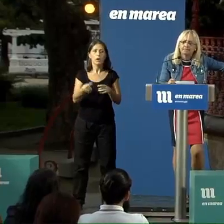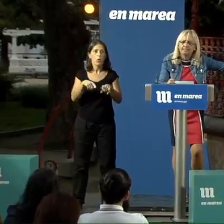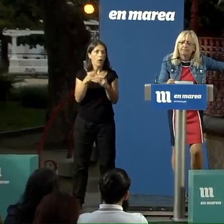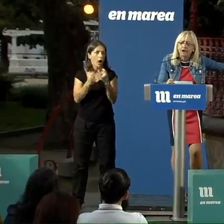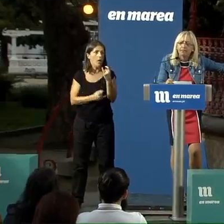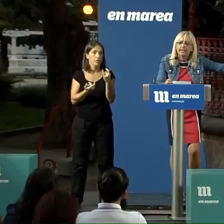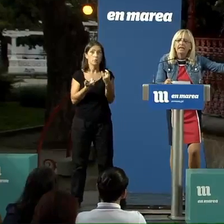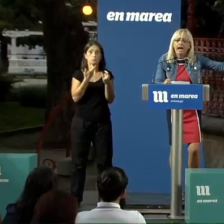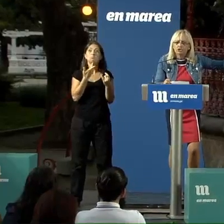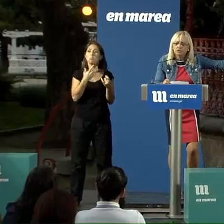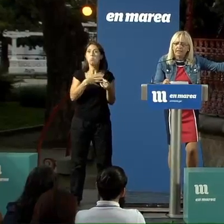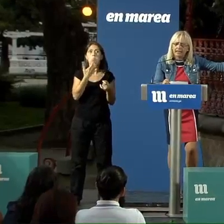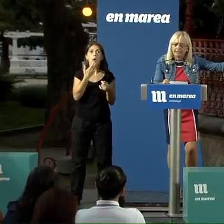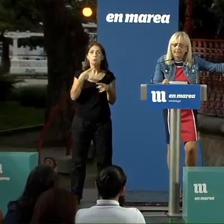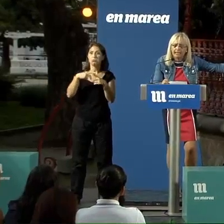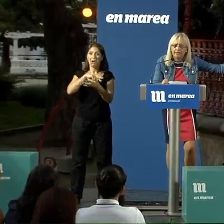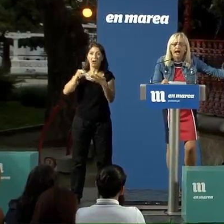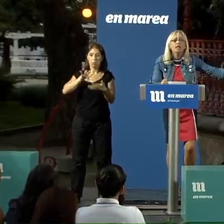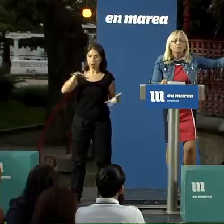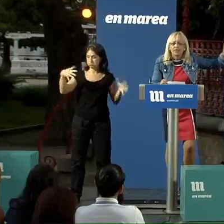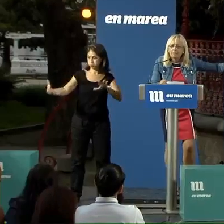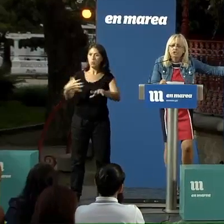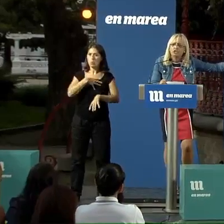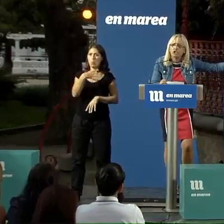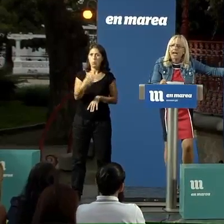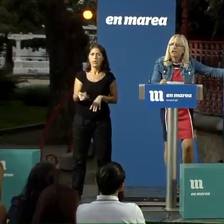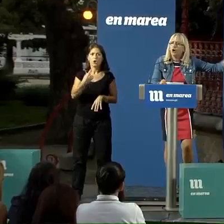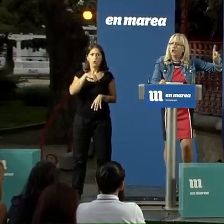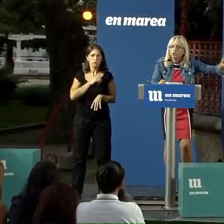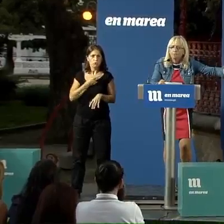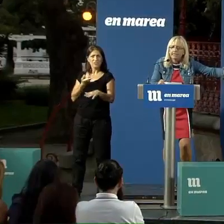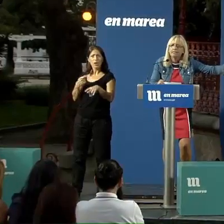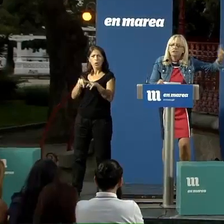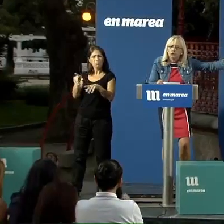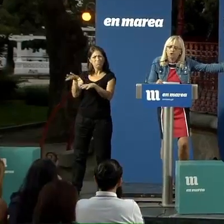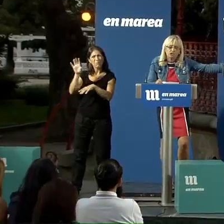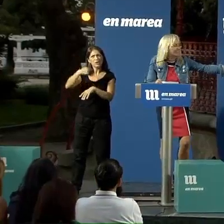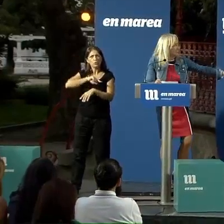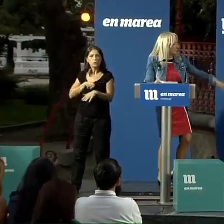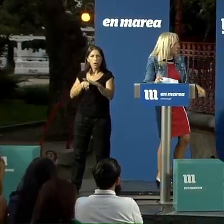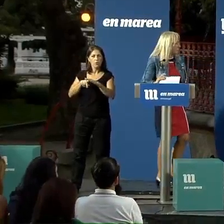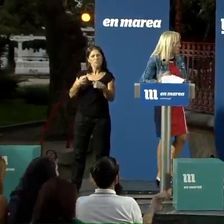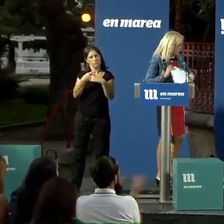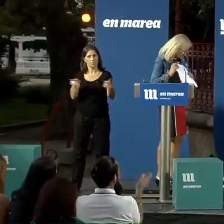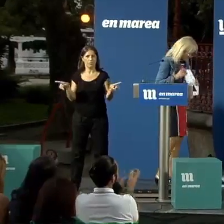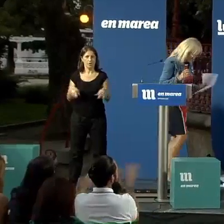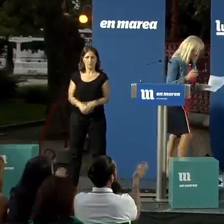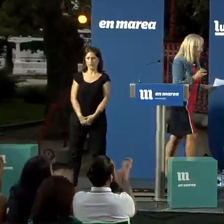perfectamente extrapolable á Xunta de Galicia. Podemos xestionar o noso país de outro xeito.